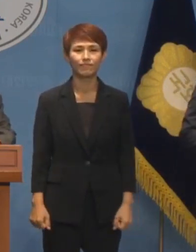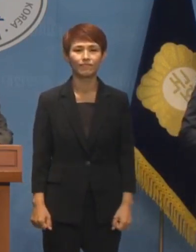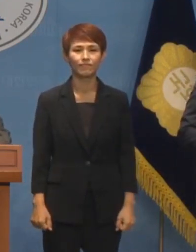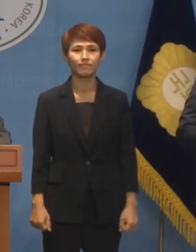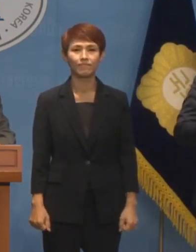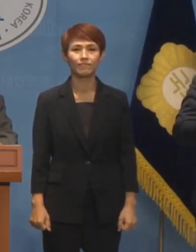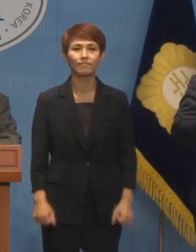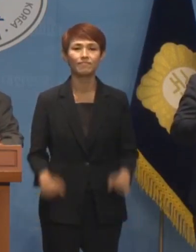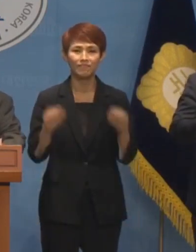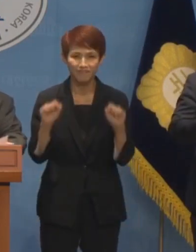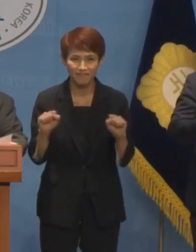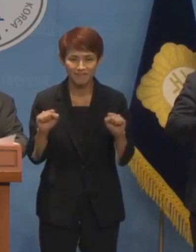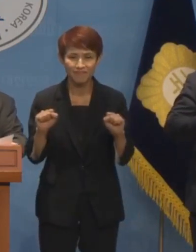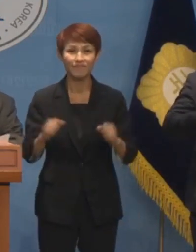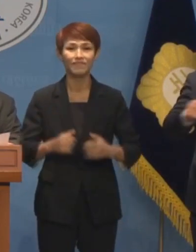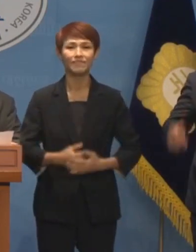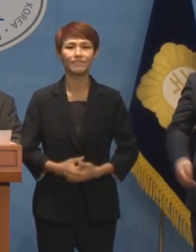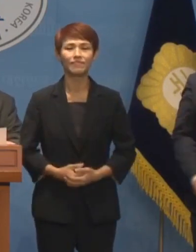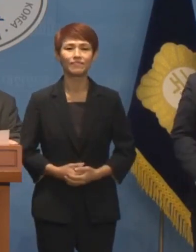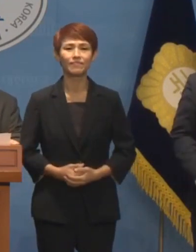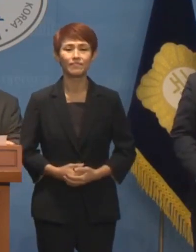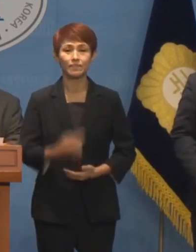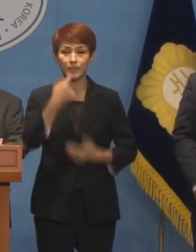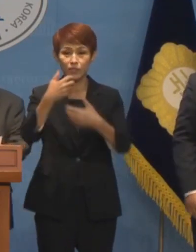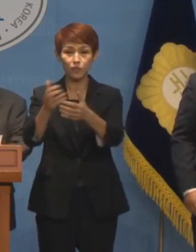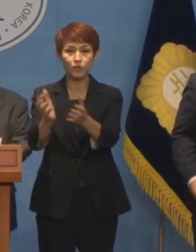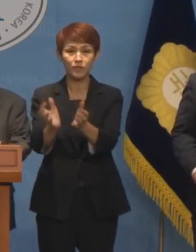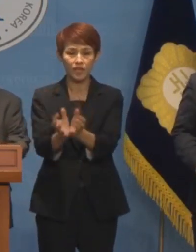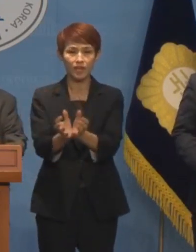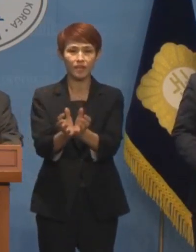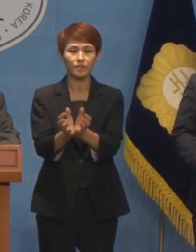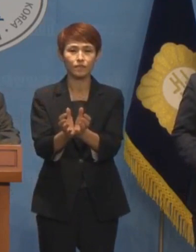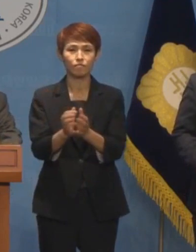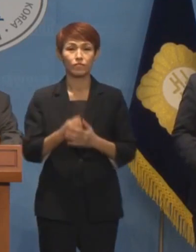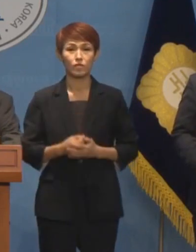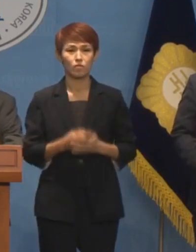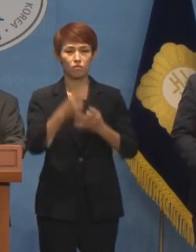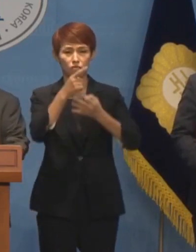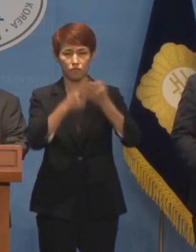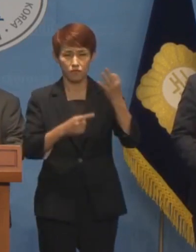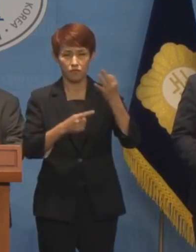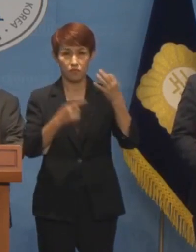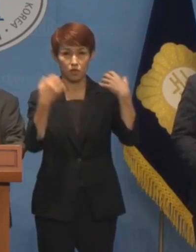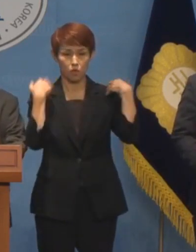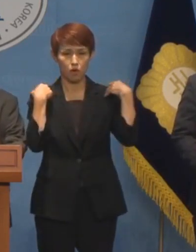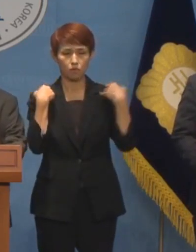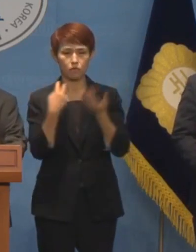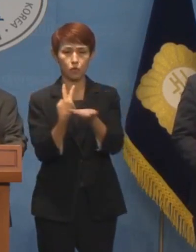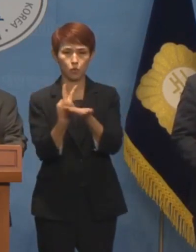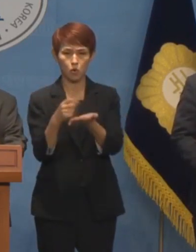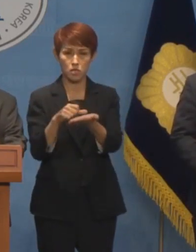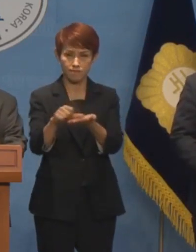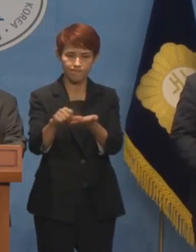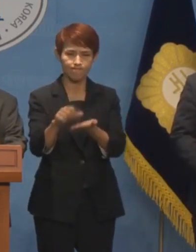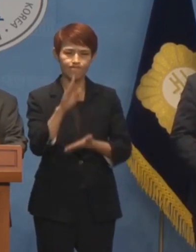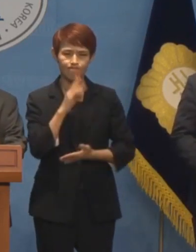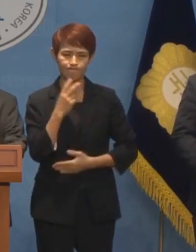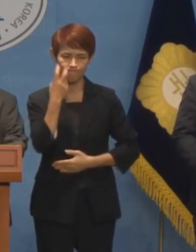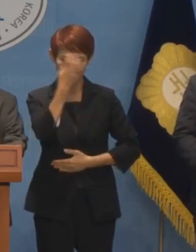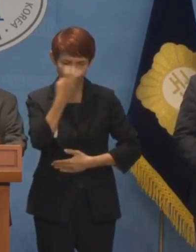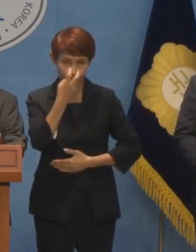네, 안녕하십니까. 더불어민주당 윤석열 정권 독도 지우기 진상조사